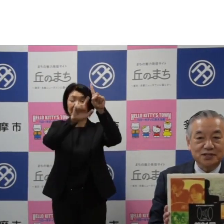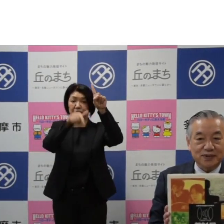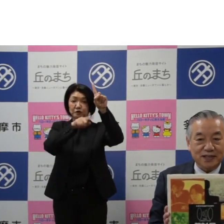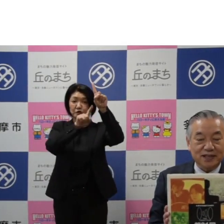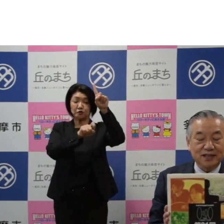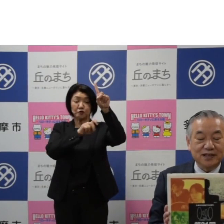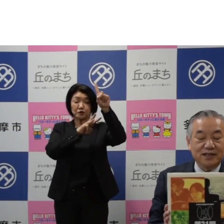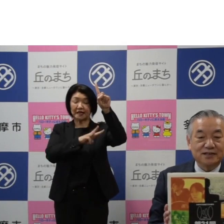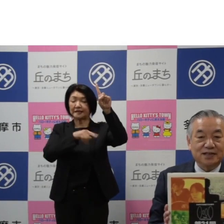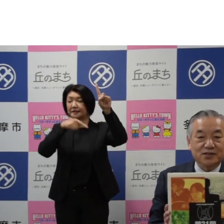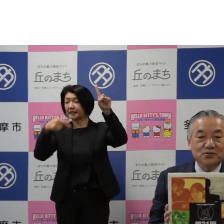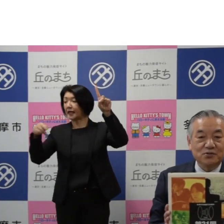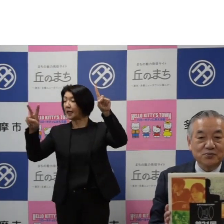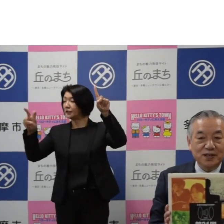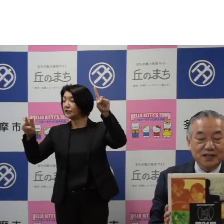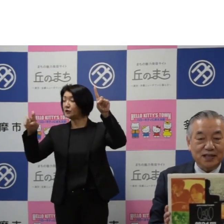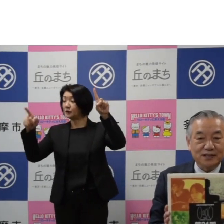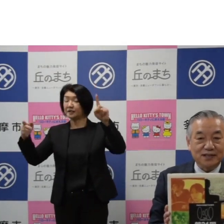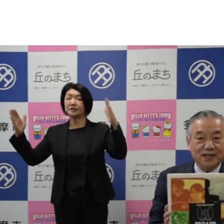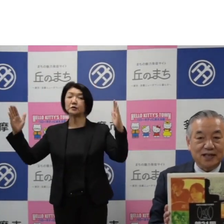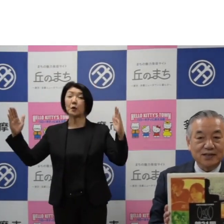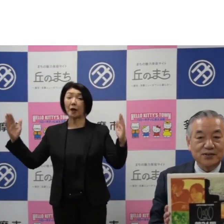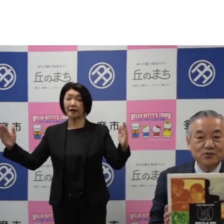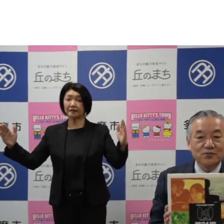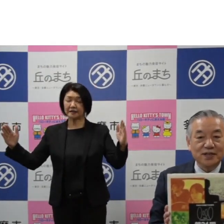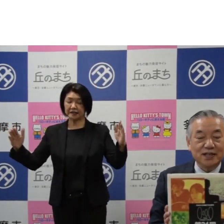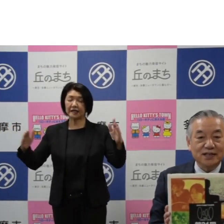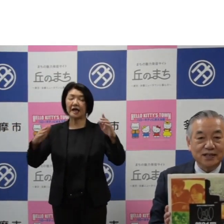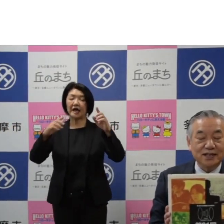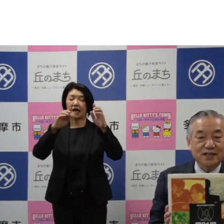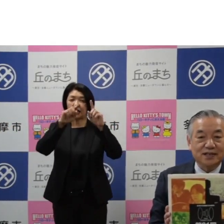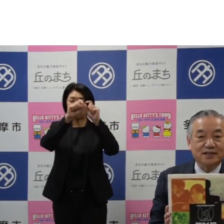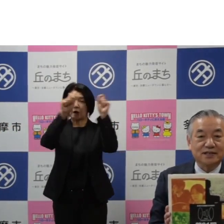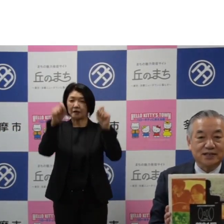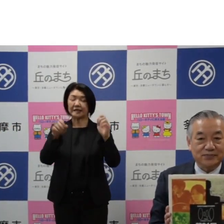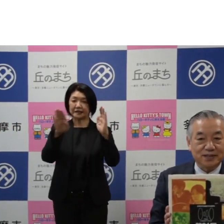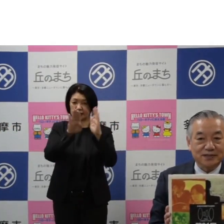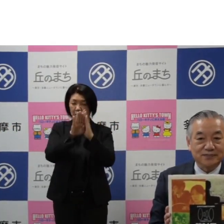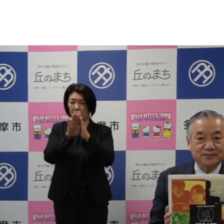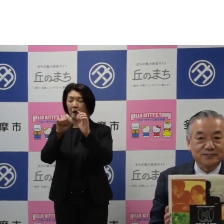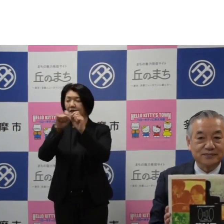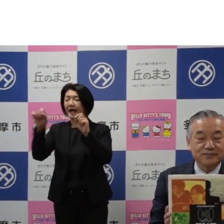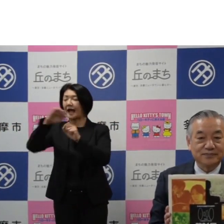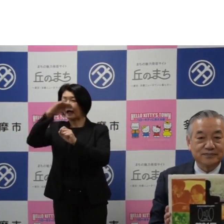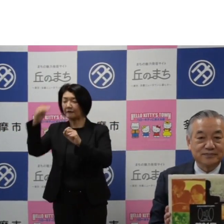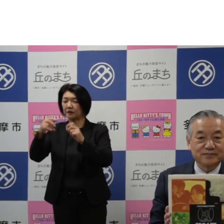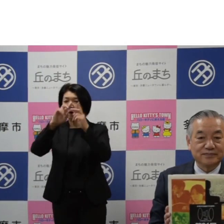21日まで関戸公民館、長山公民館で開催されます。